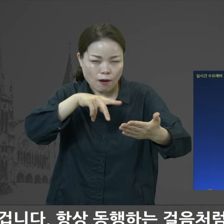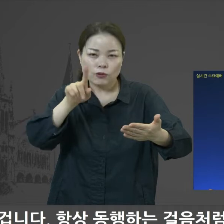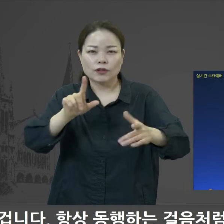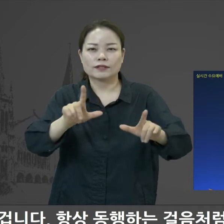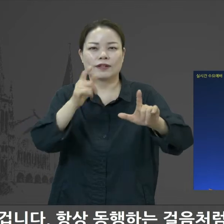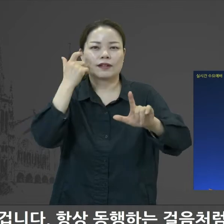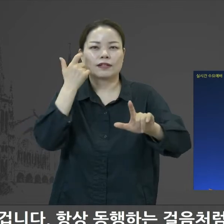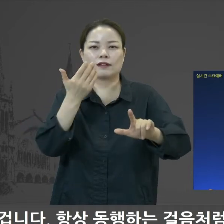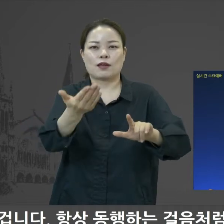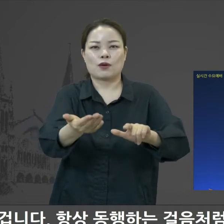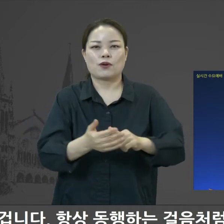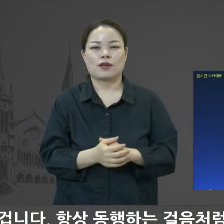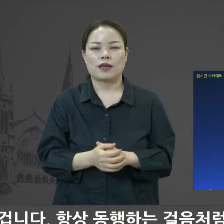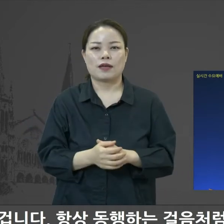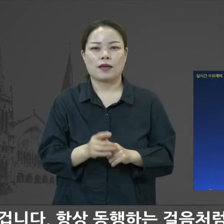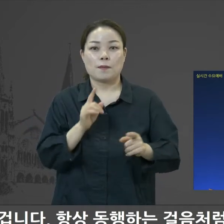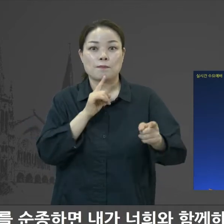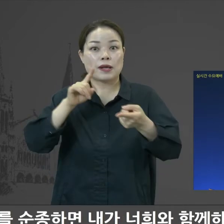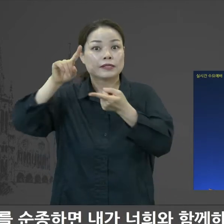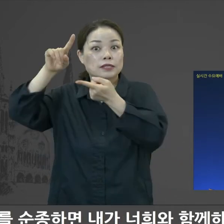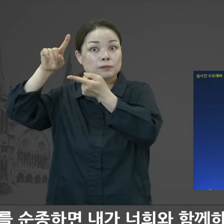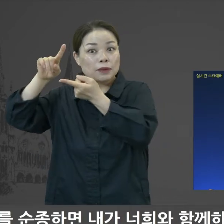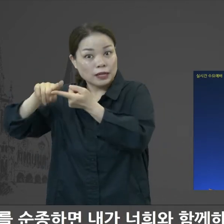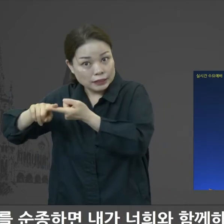될까요? 말씀하신